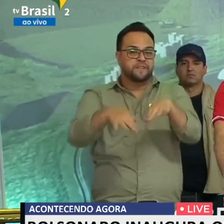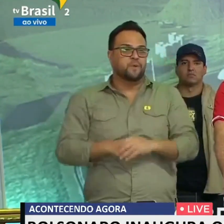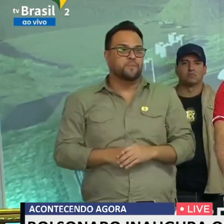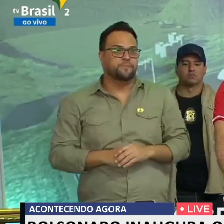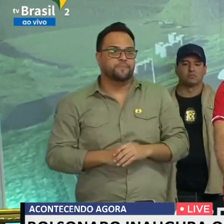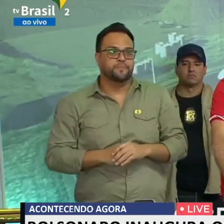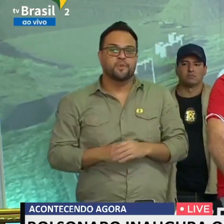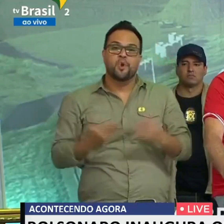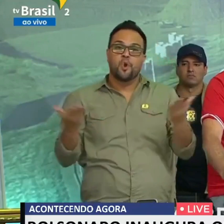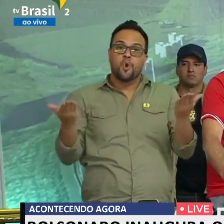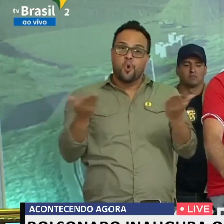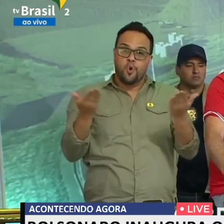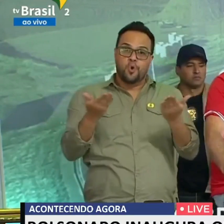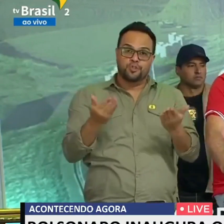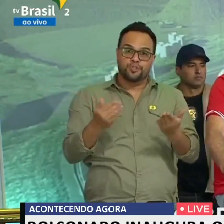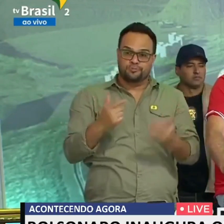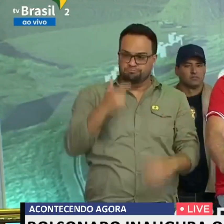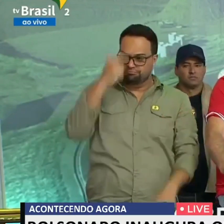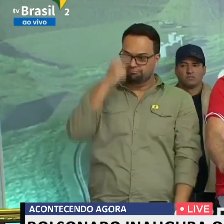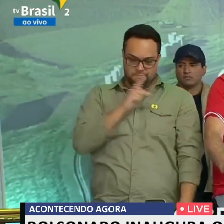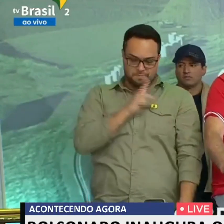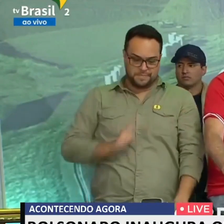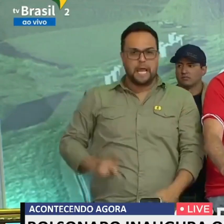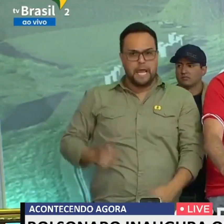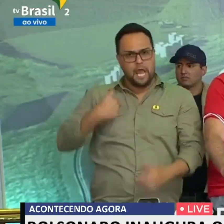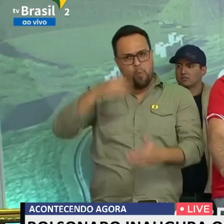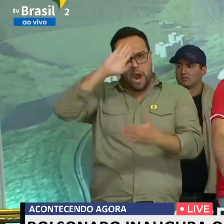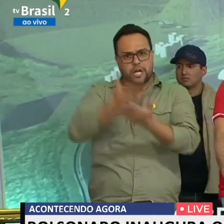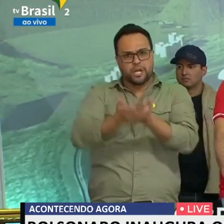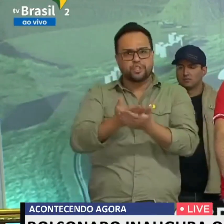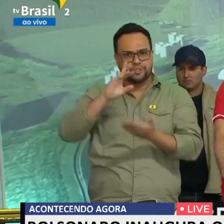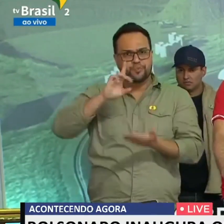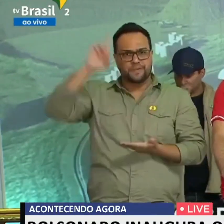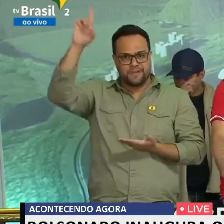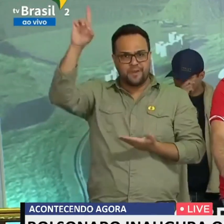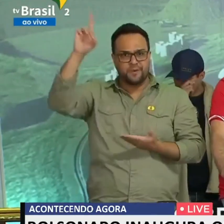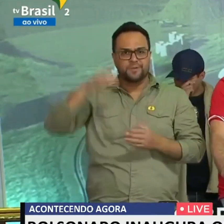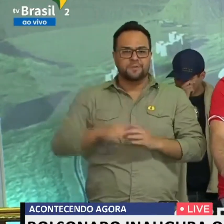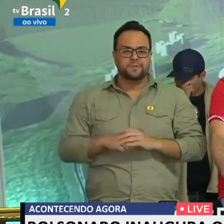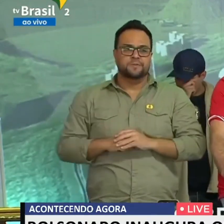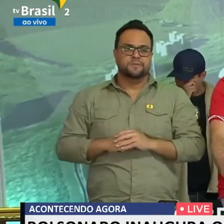Hoje nós temos um presidente que acredita em Deus.